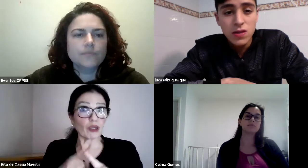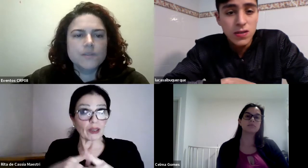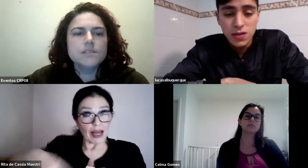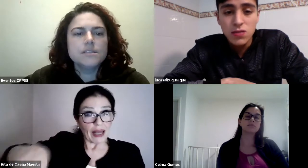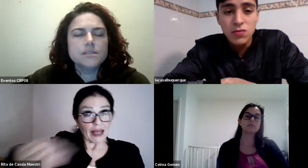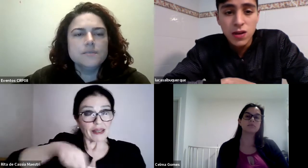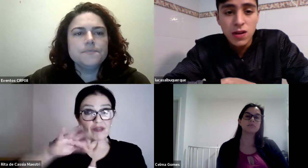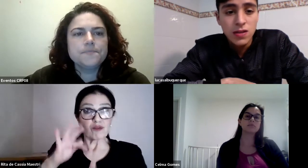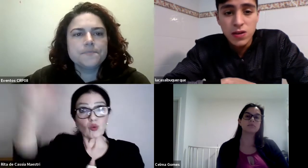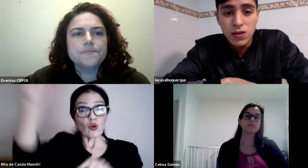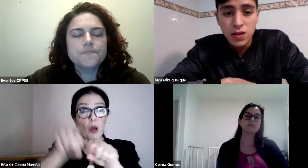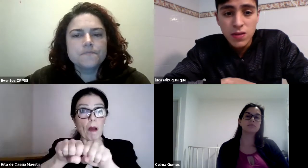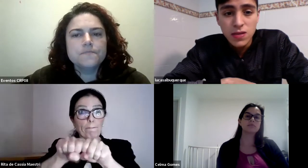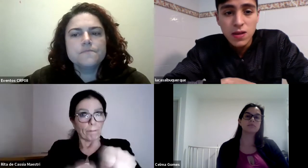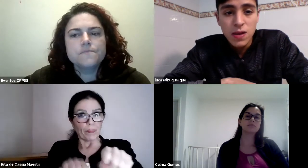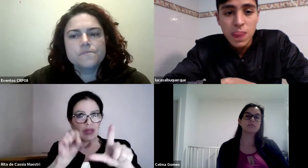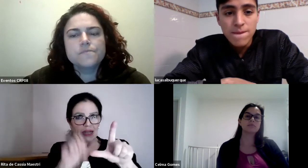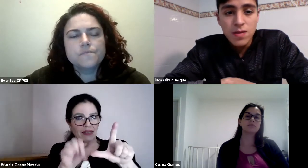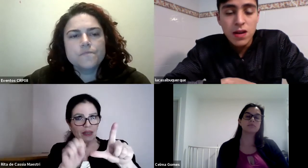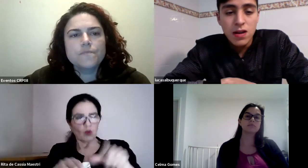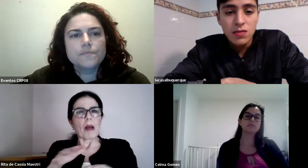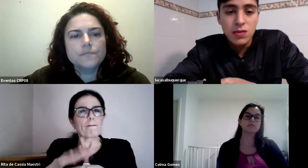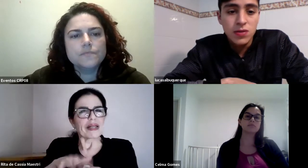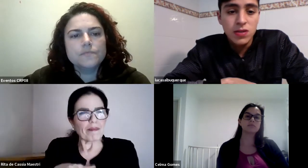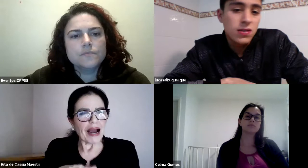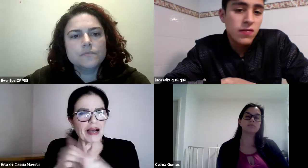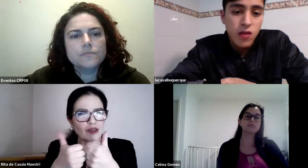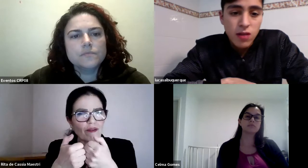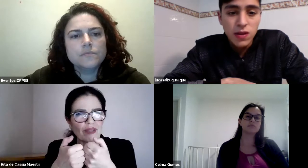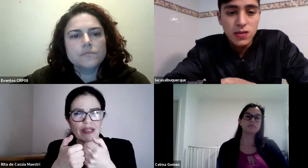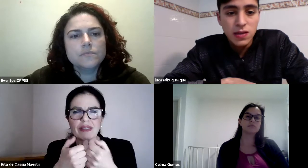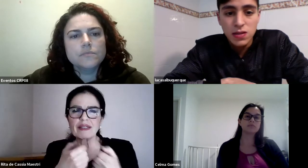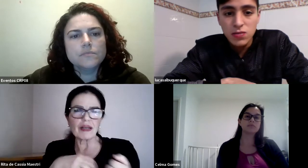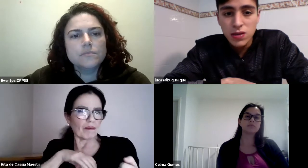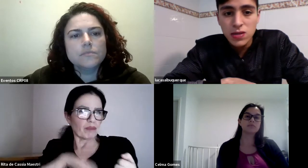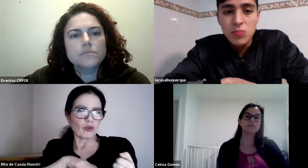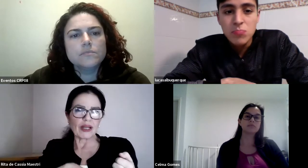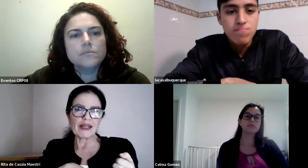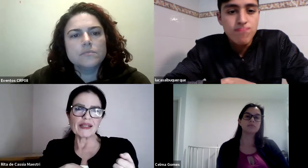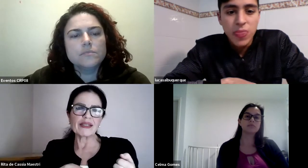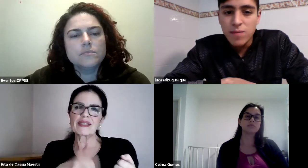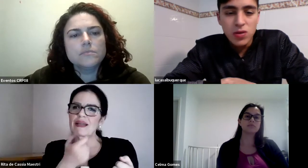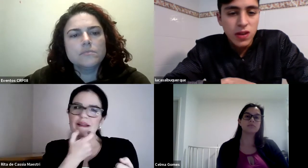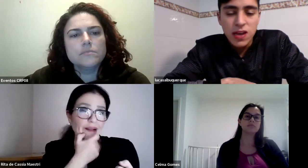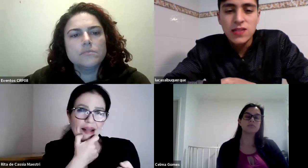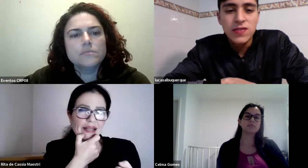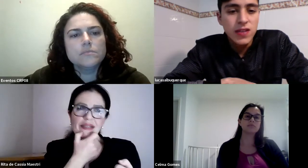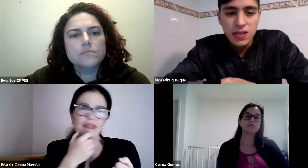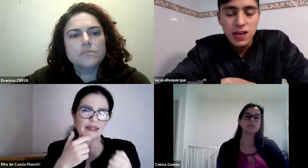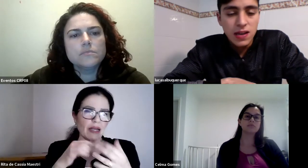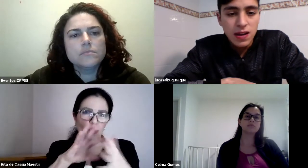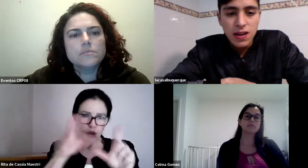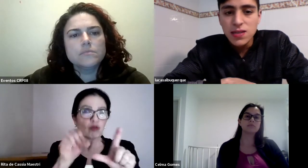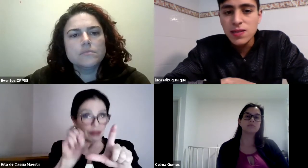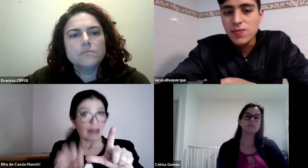currículo de licenciatura, né, disciplina de Libras. As pessoas que se formam em licenciaturas, português,